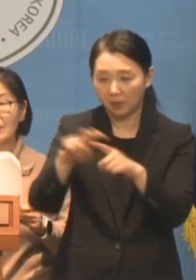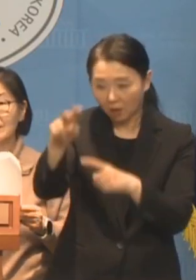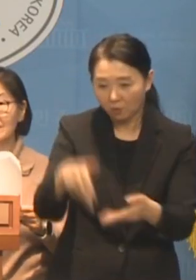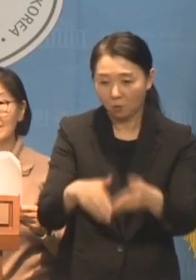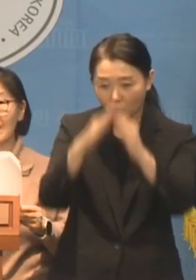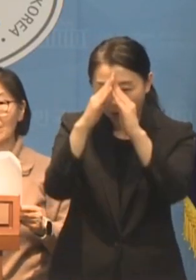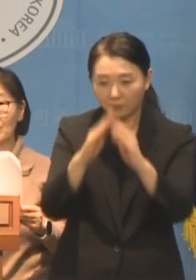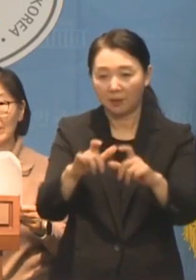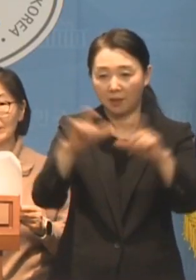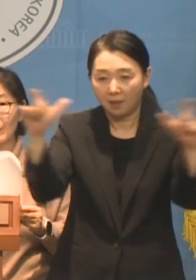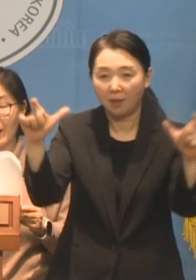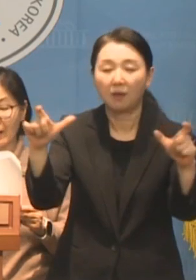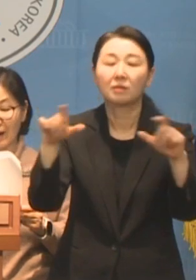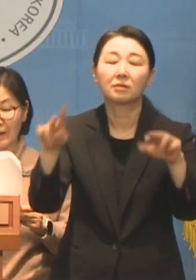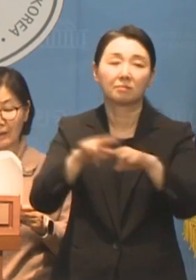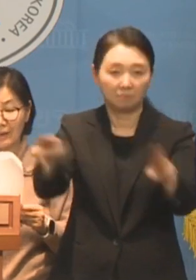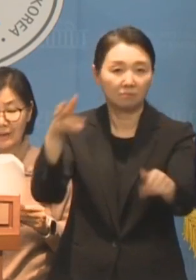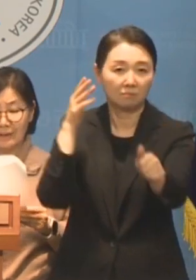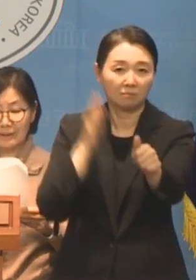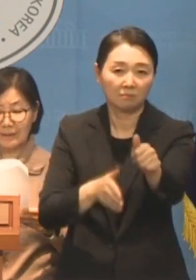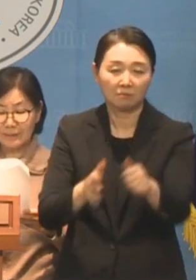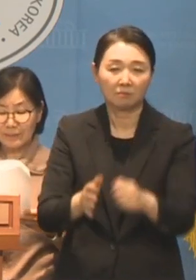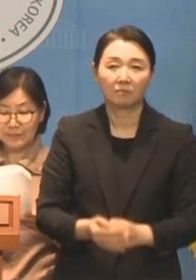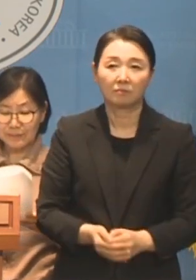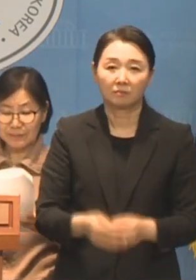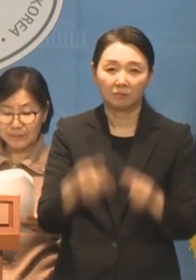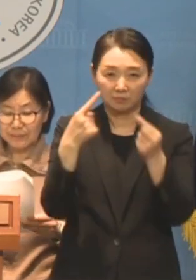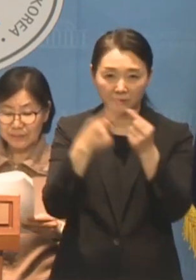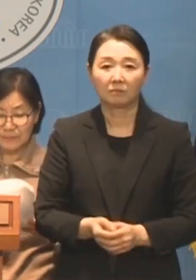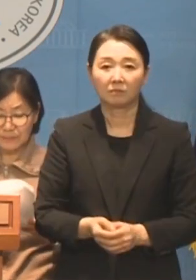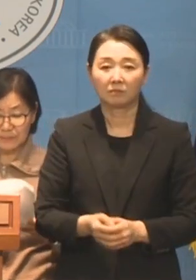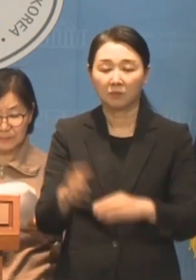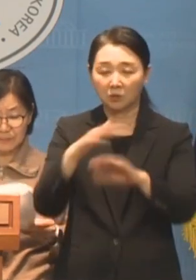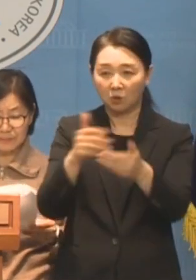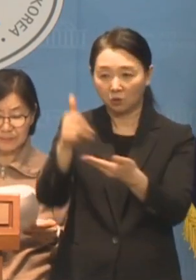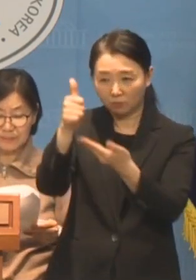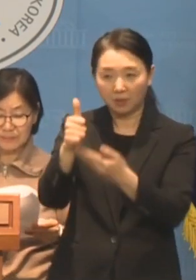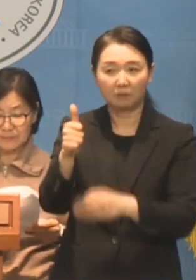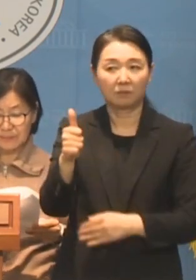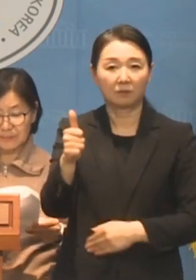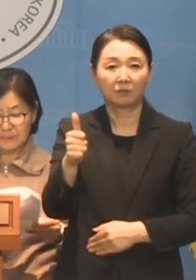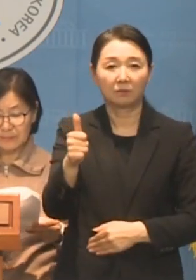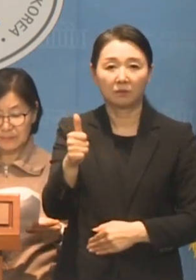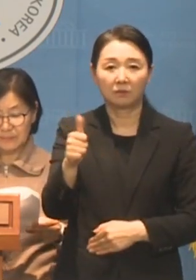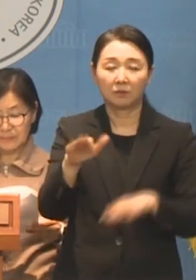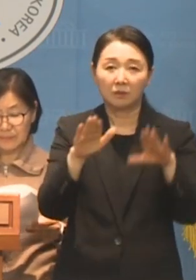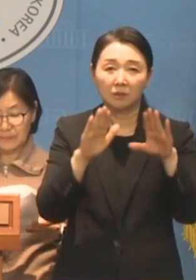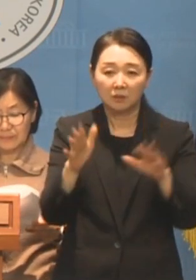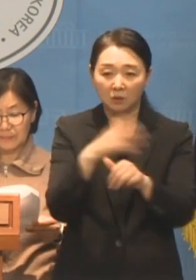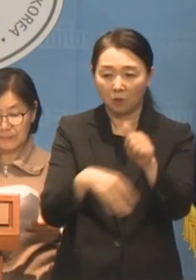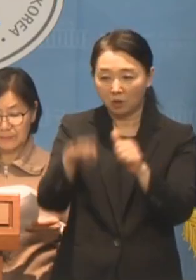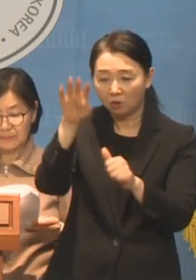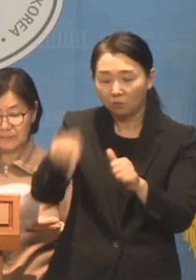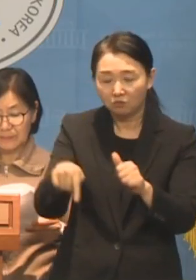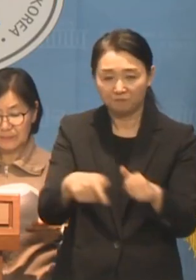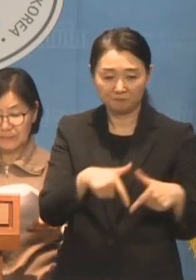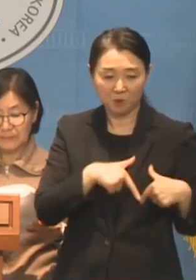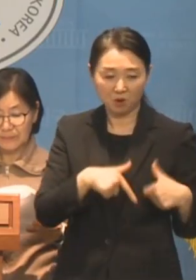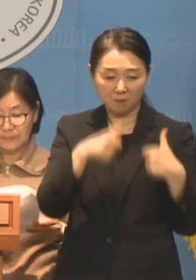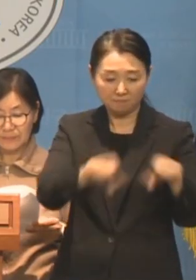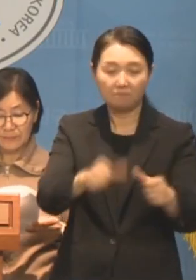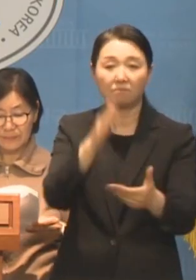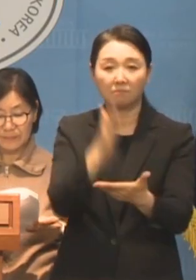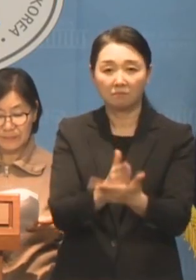시도를 즉각 백지화하라. 하나, 김한 환경부 장관은 더 이상 환경부의 명예를